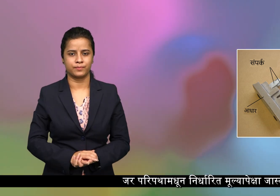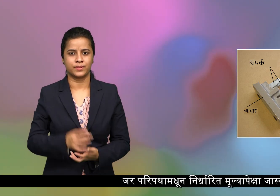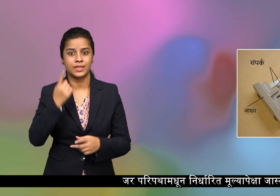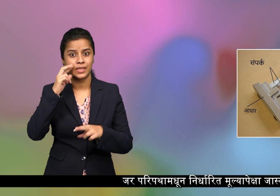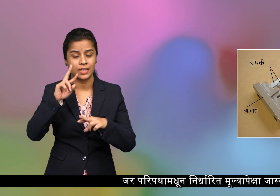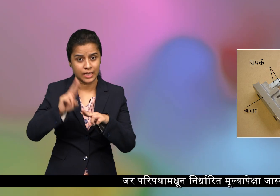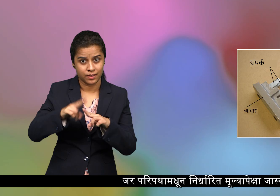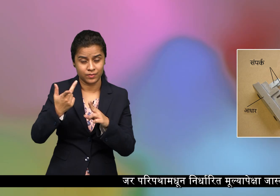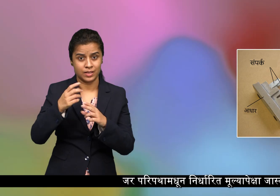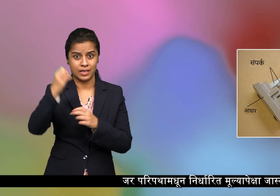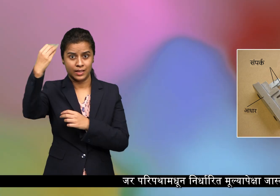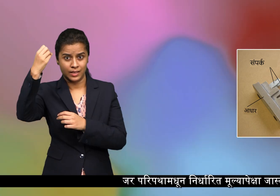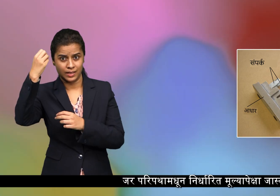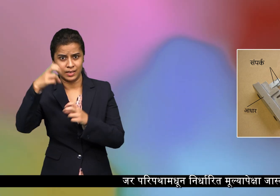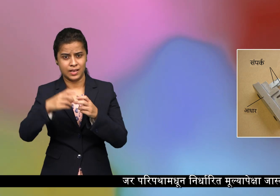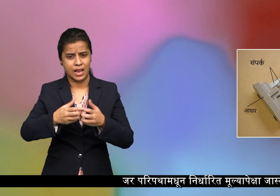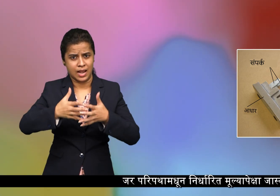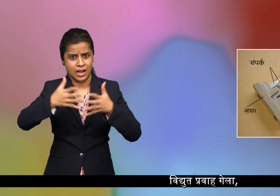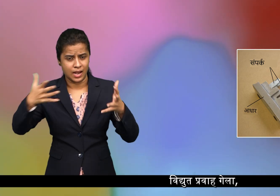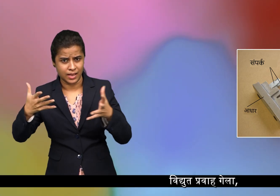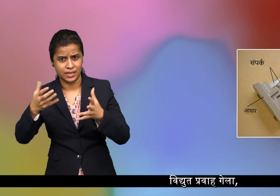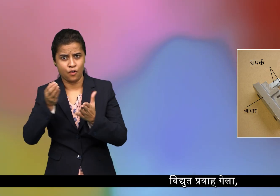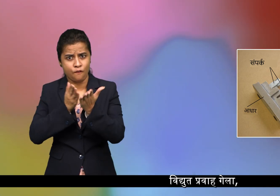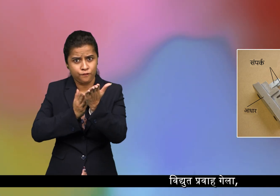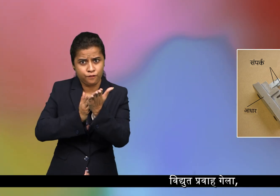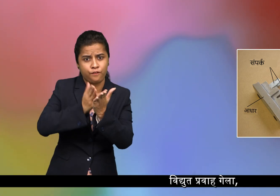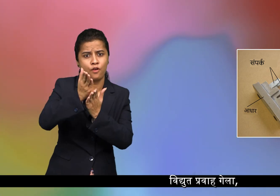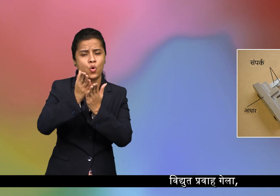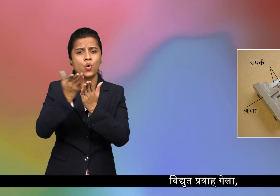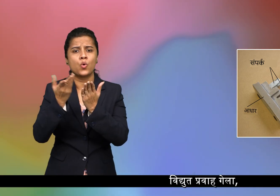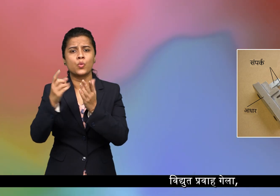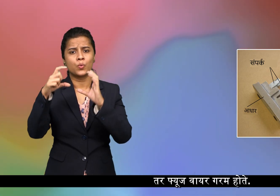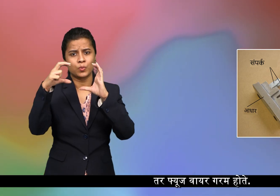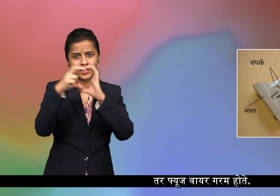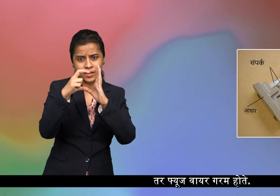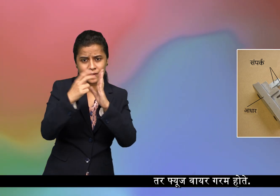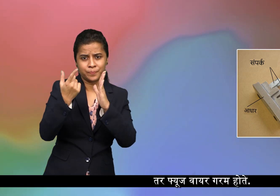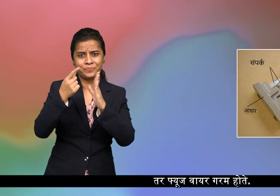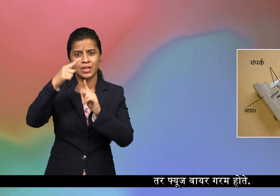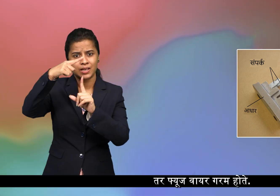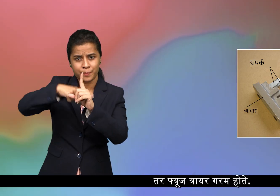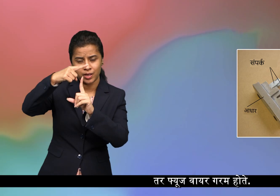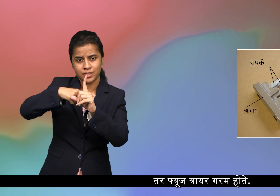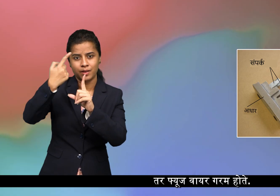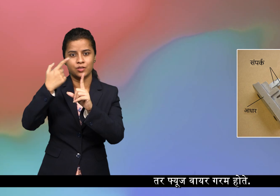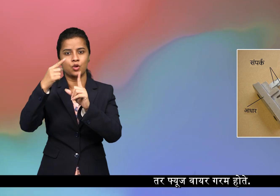जर परिपथामधून निर्धारित मूल्यापेक्षा जास्त विद्युत प्रवाह गेला तर फ्यूज वायर गरम होते.